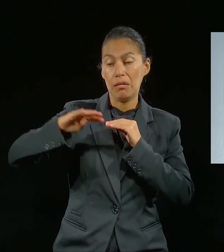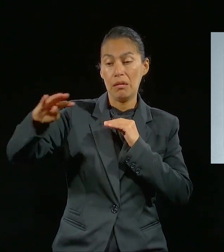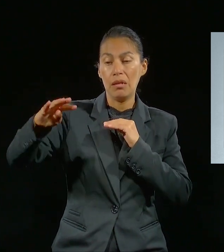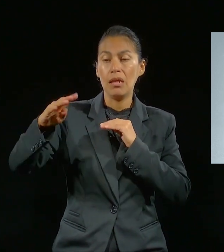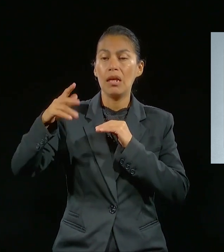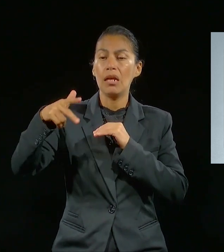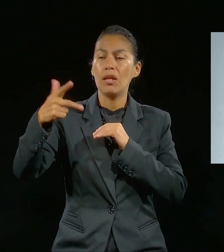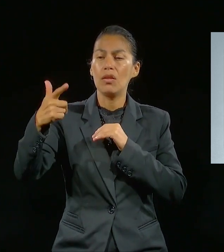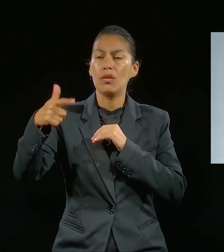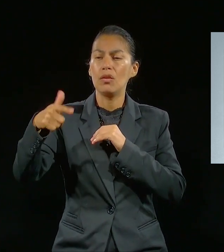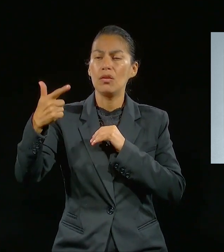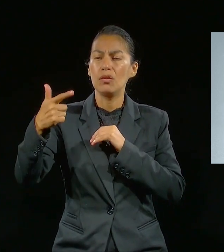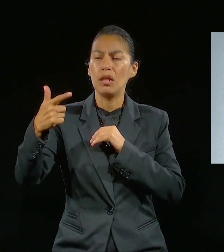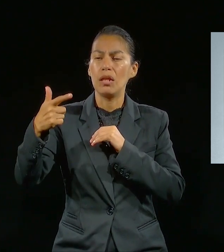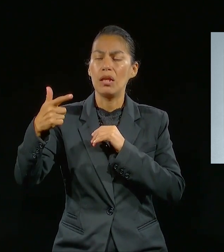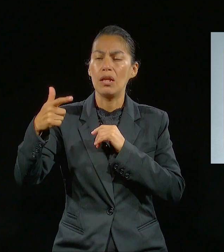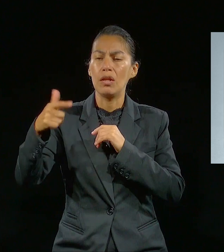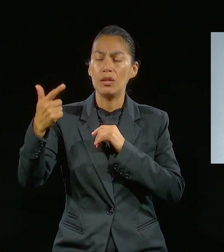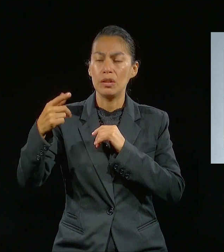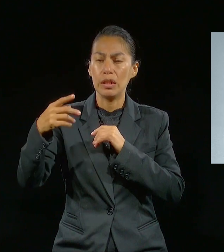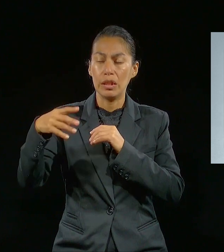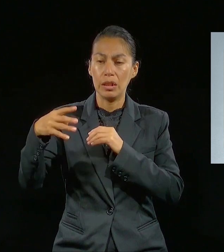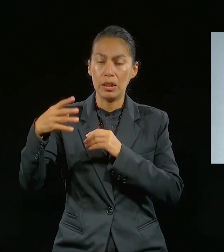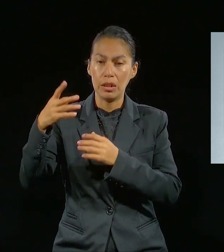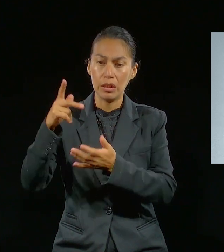14 kilómetros de la costa.